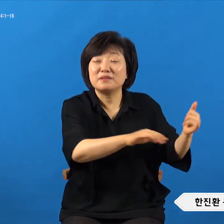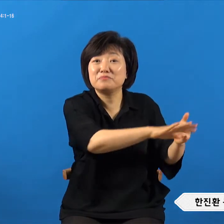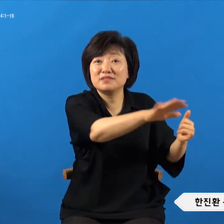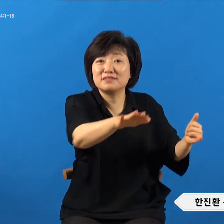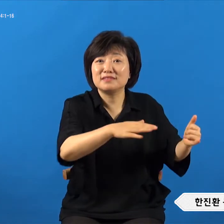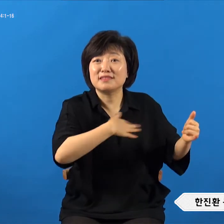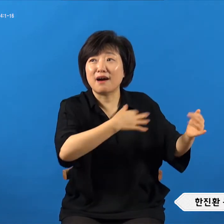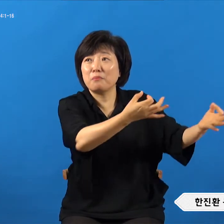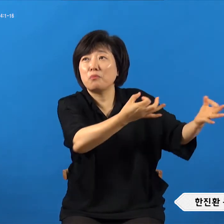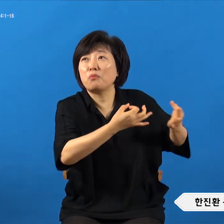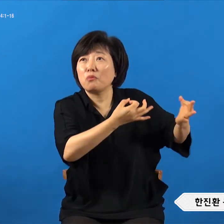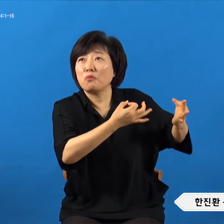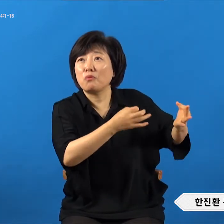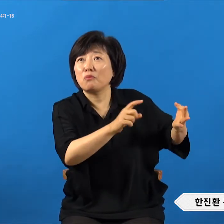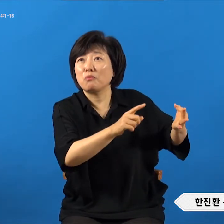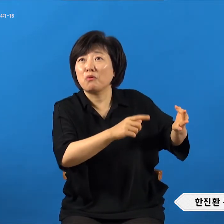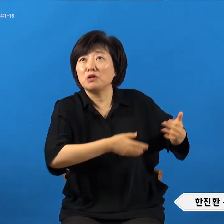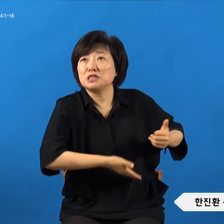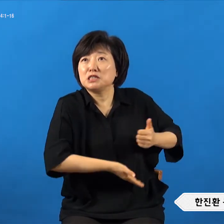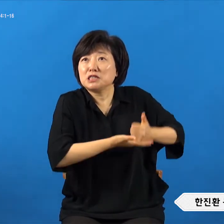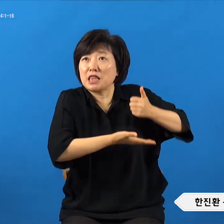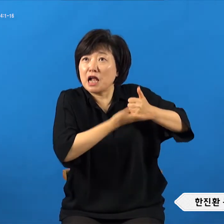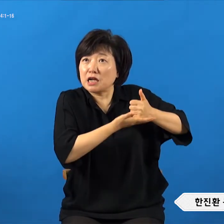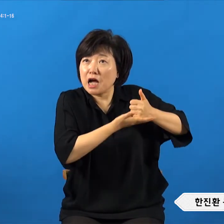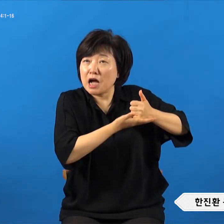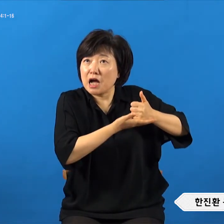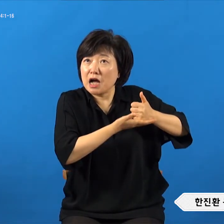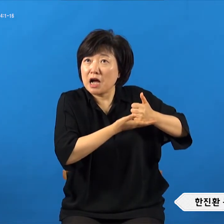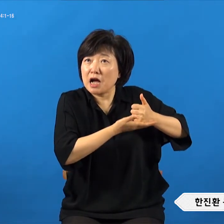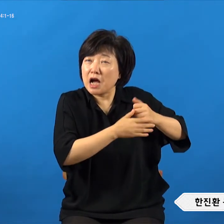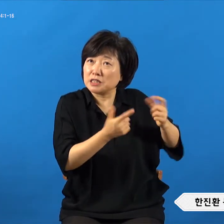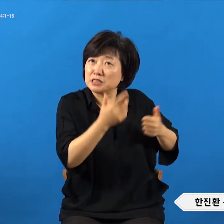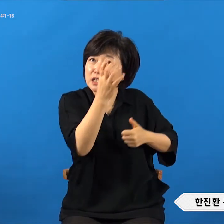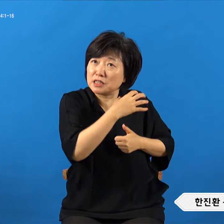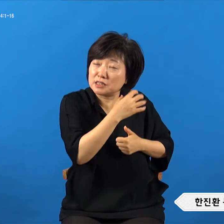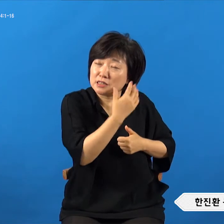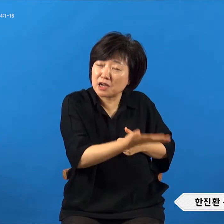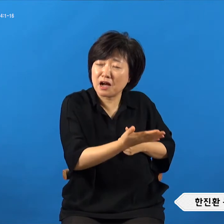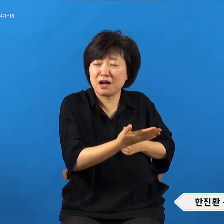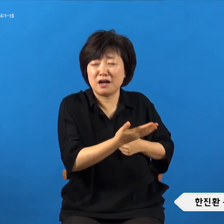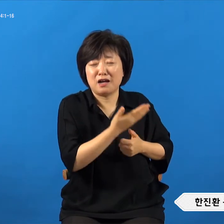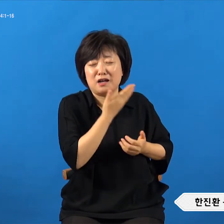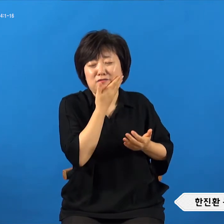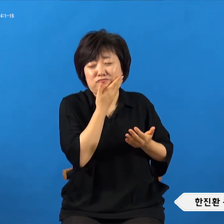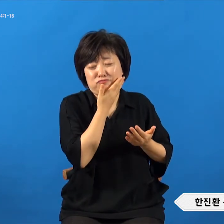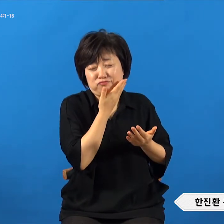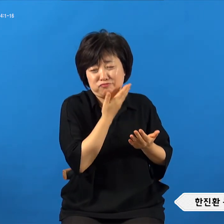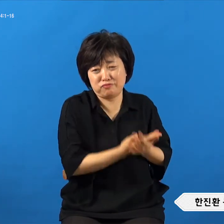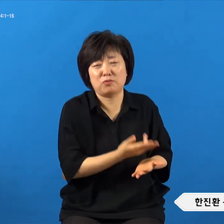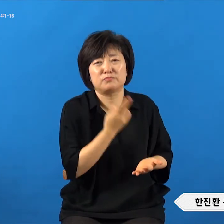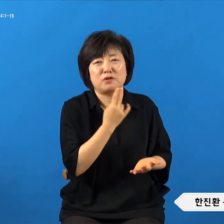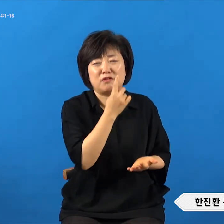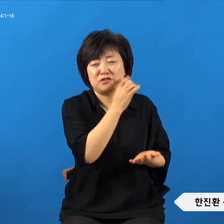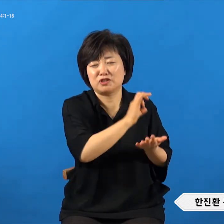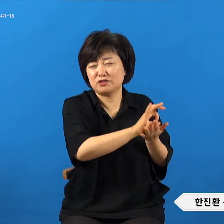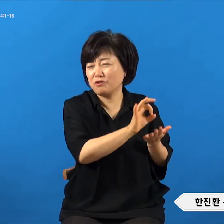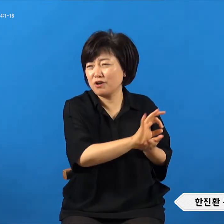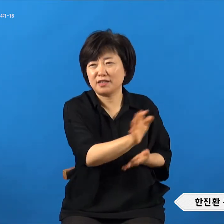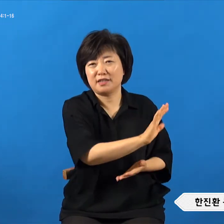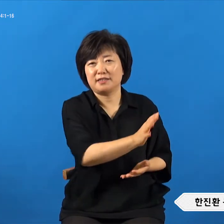사람들이 나를 어떻게 볼까? 나를 칭찬을 할까 아닐까? 그런 것은 하나도 신경 쓰지